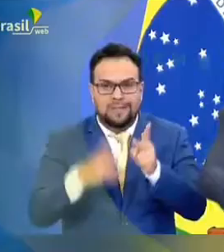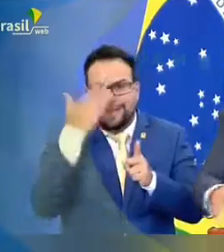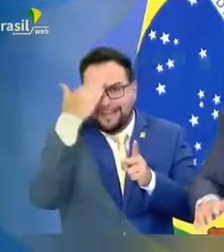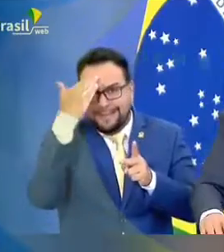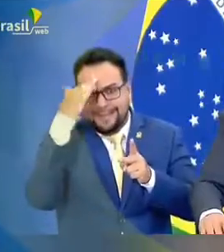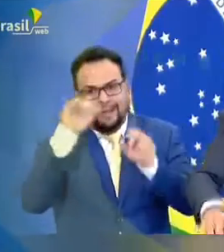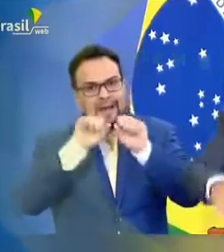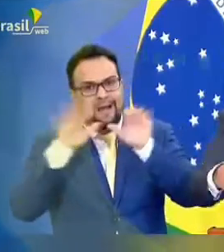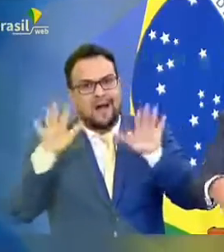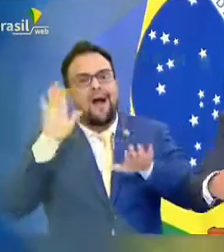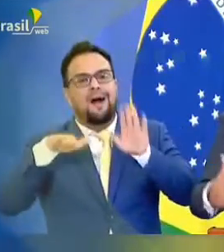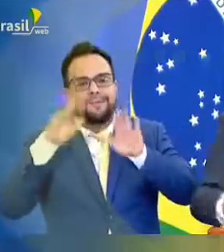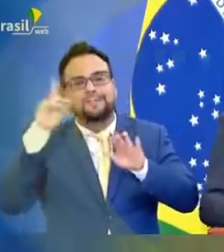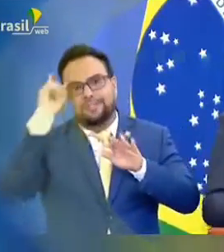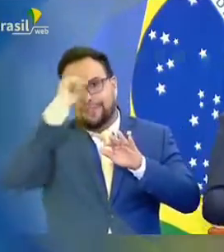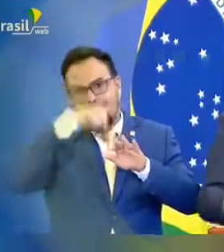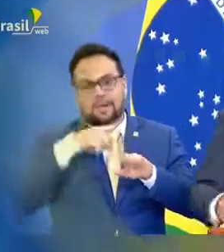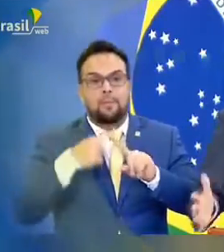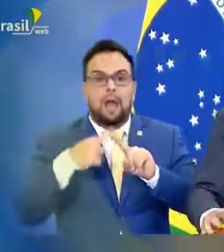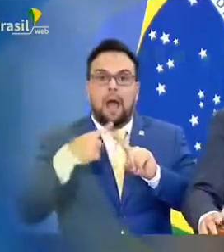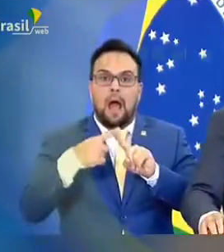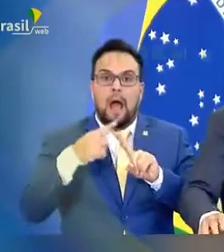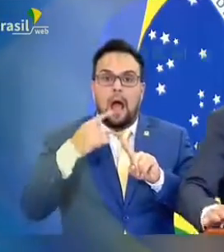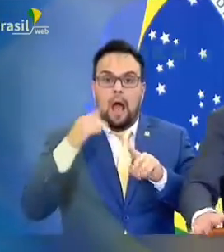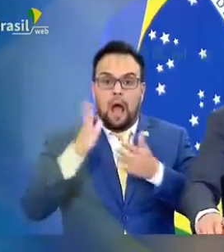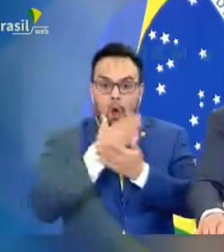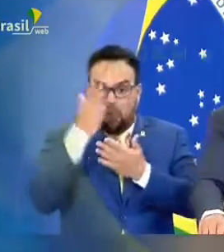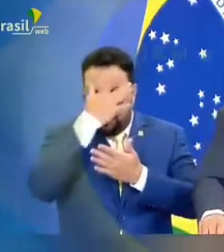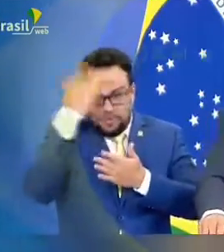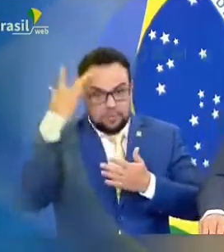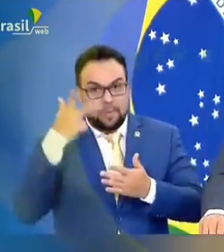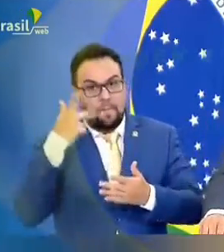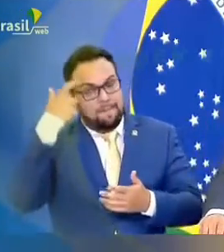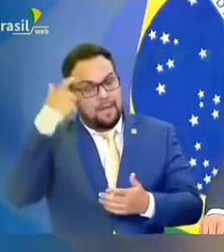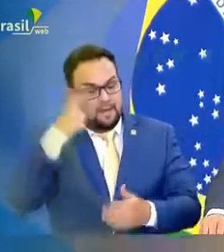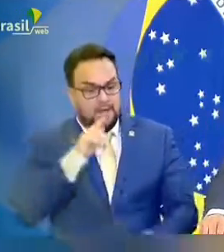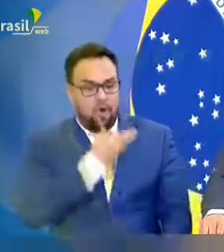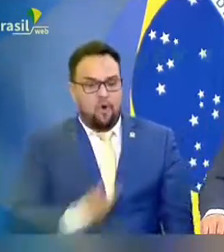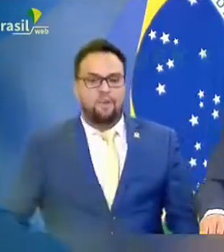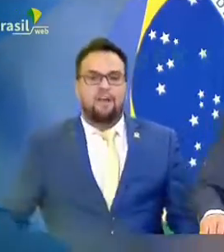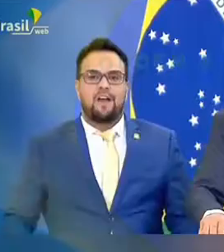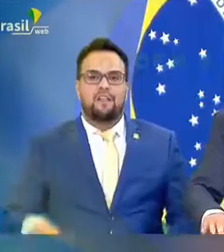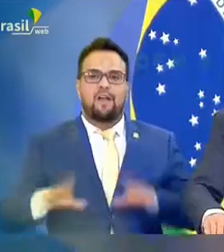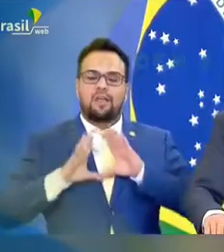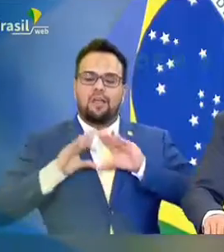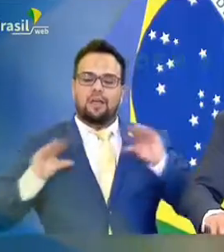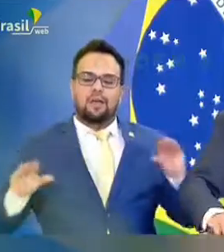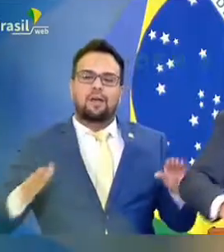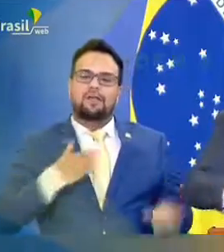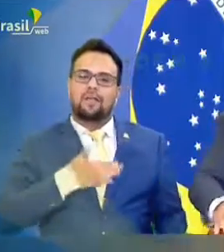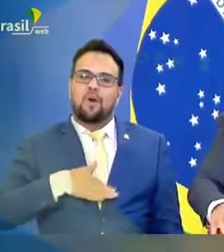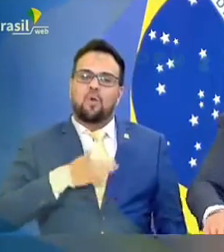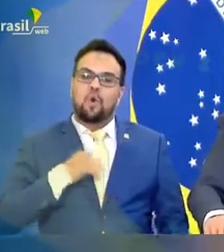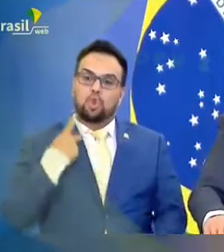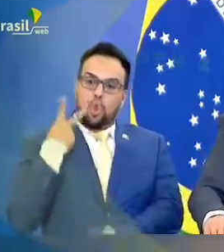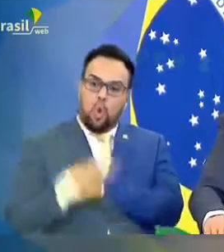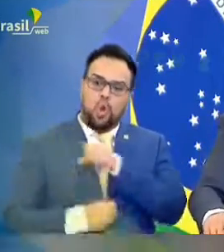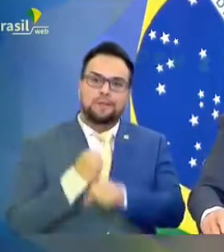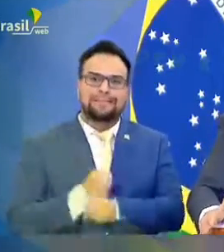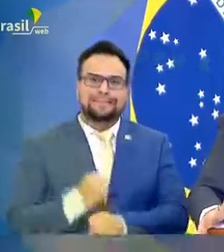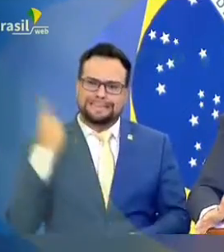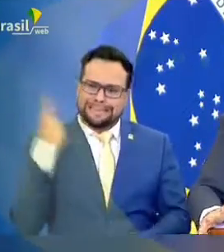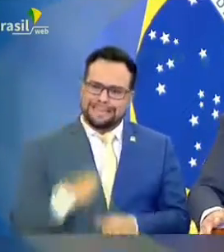alguns tem o governo pois tivesse navegando num mar de tranquilidade não foi há dois anos de mar revolto Mar